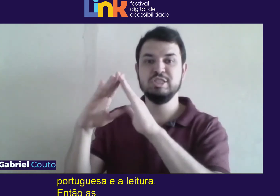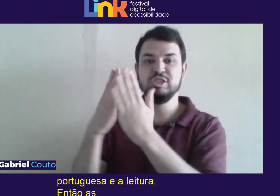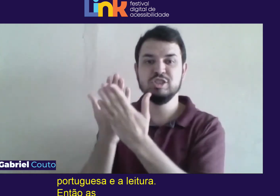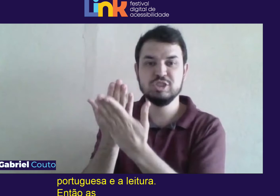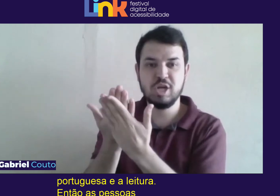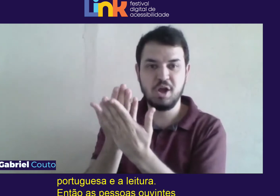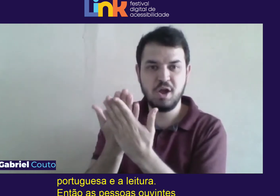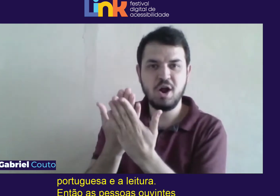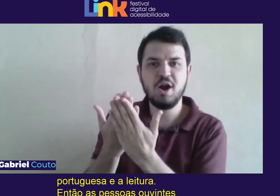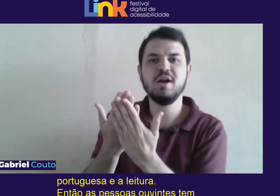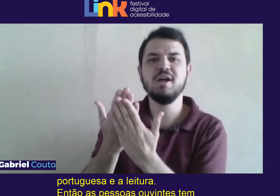a sua comunicação.